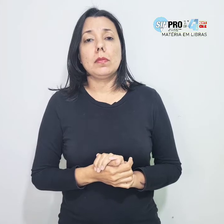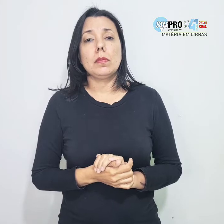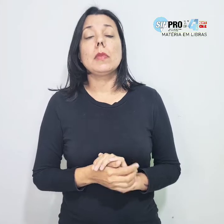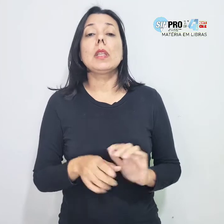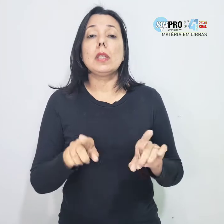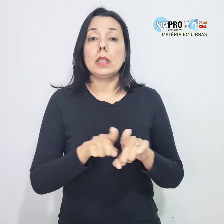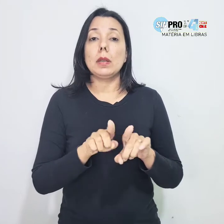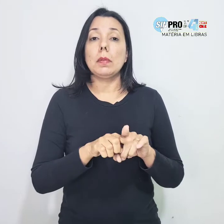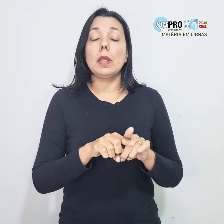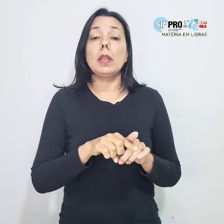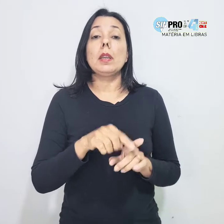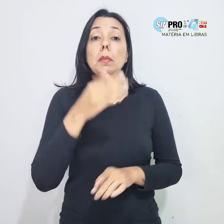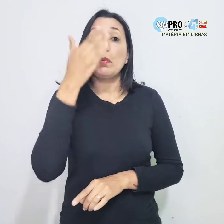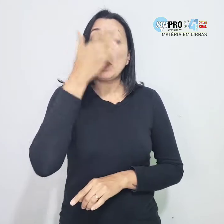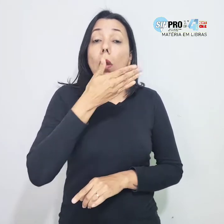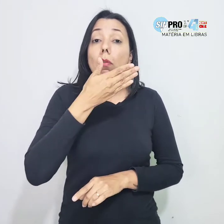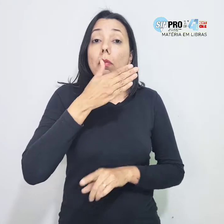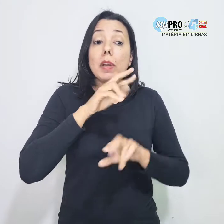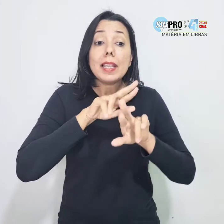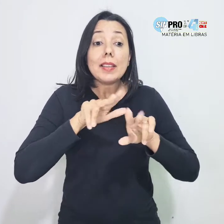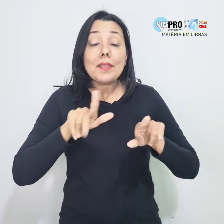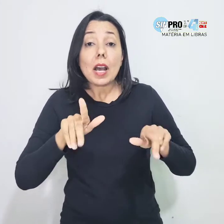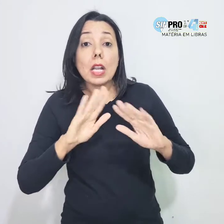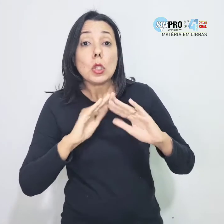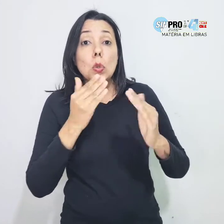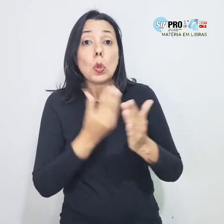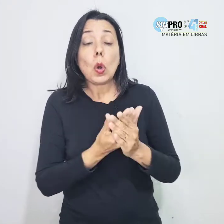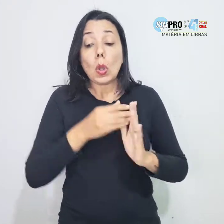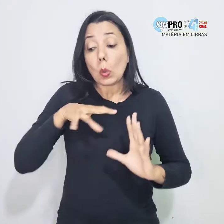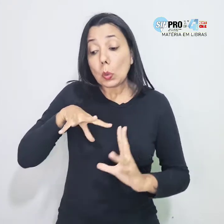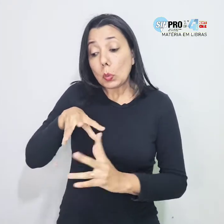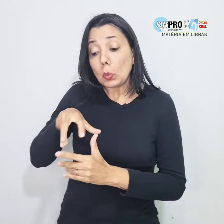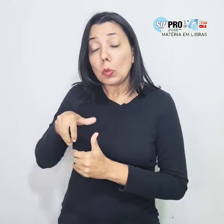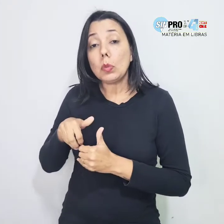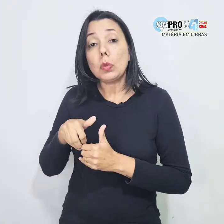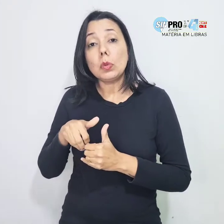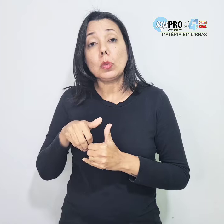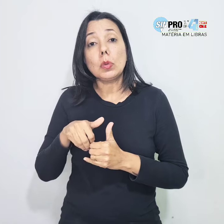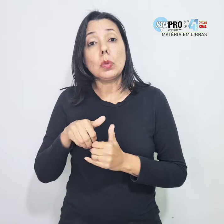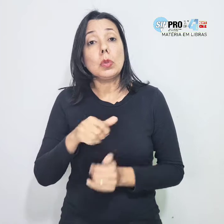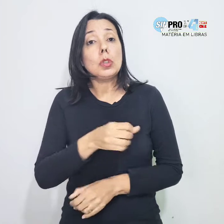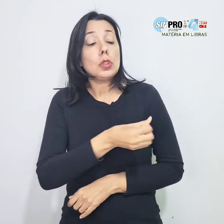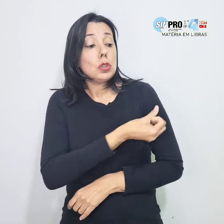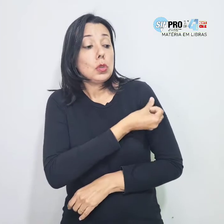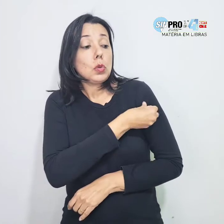Também está comprovado que diversas escolas no mundo, tanto primárias quanto